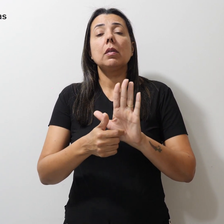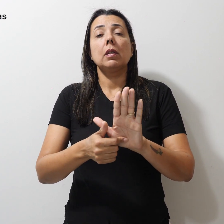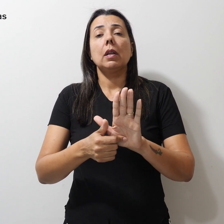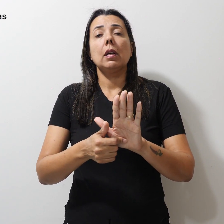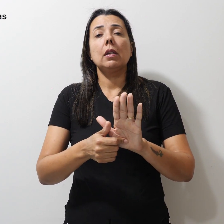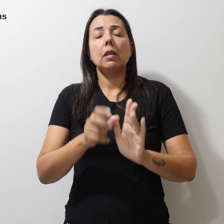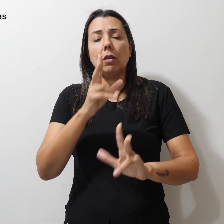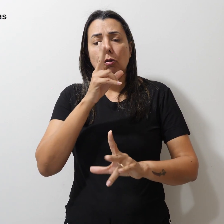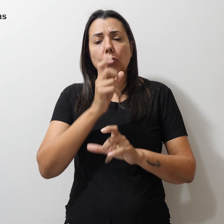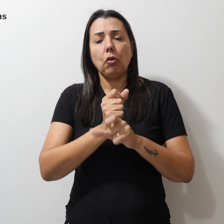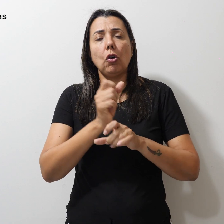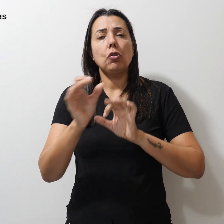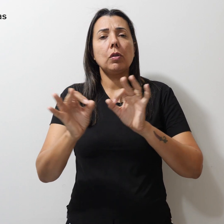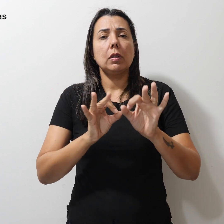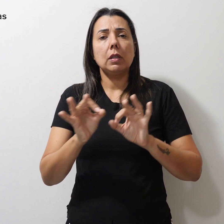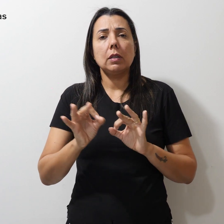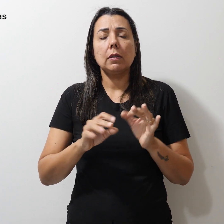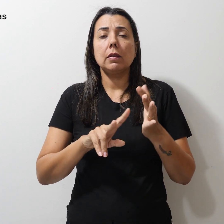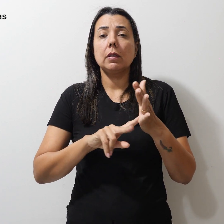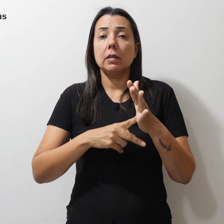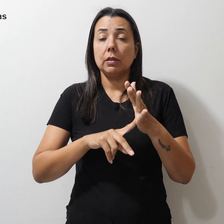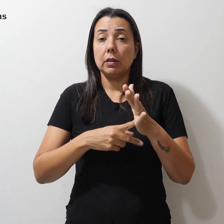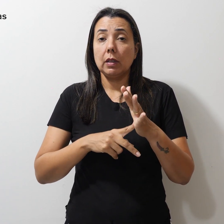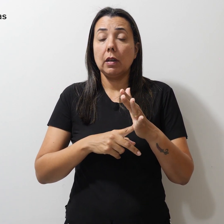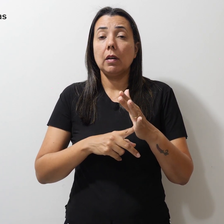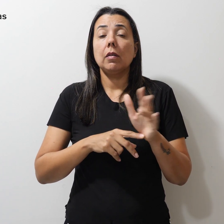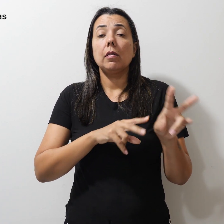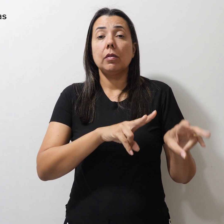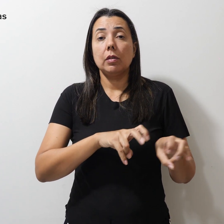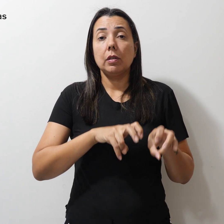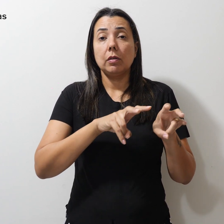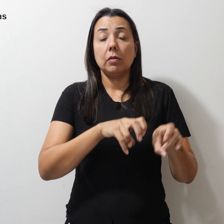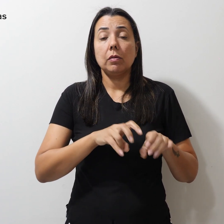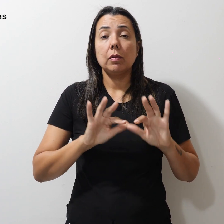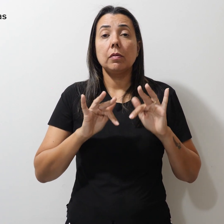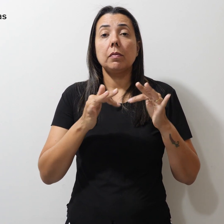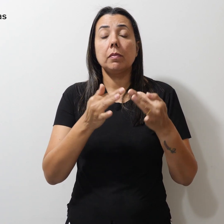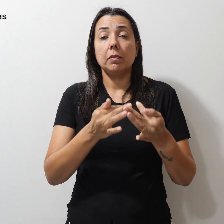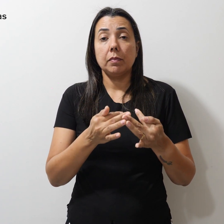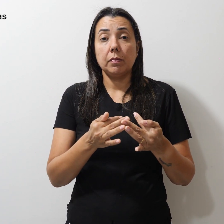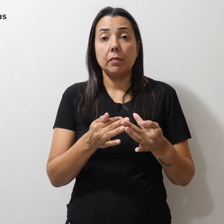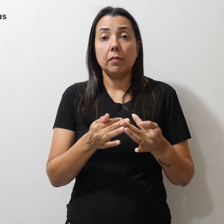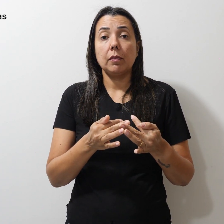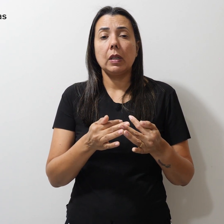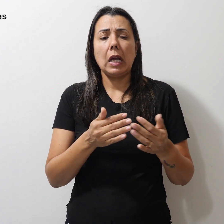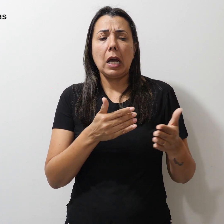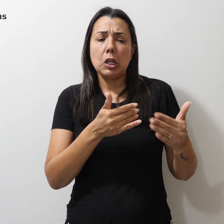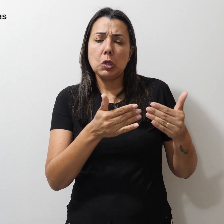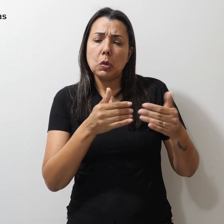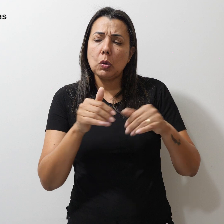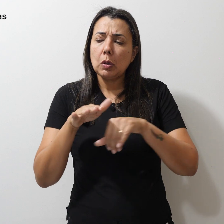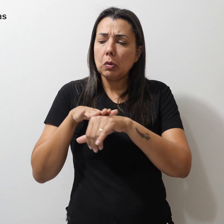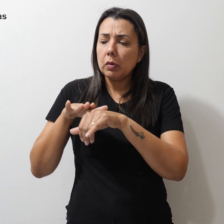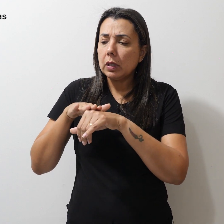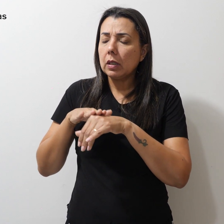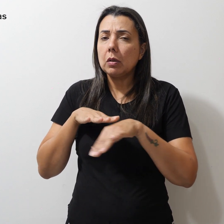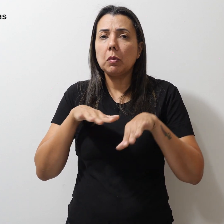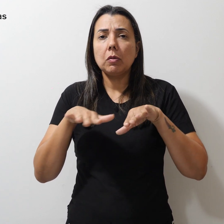forte organização sindical de agricultores familiares, articulada com os movimentos